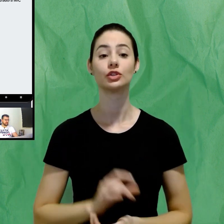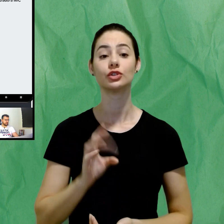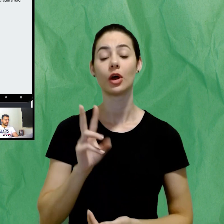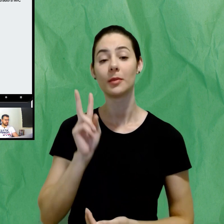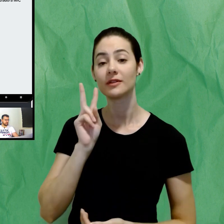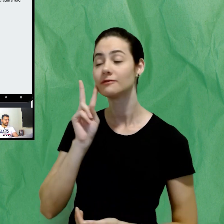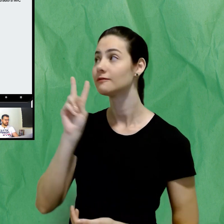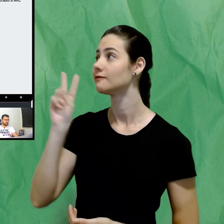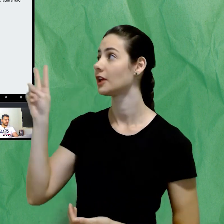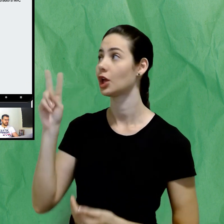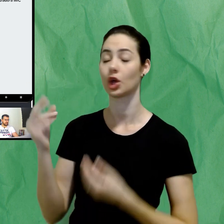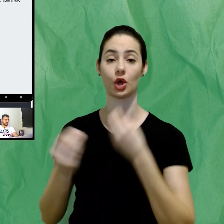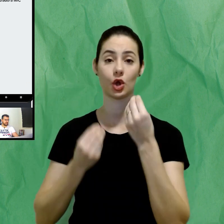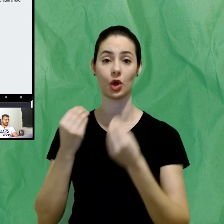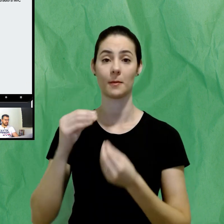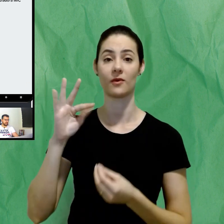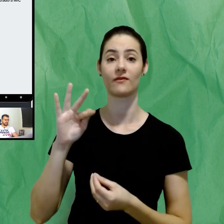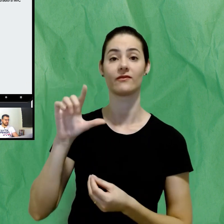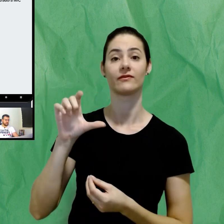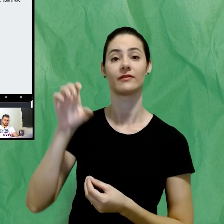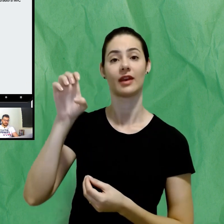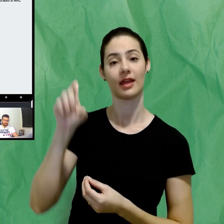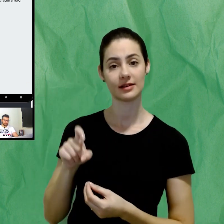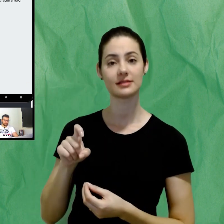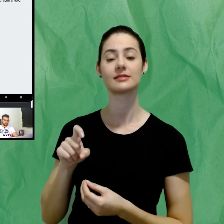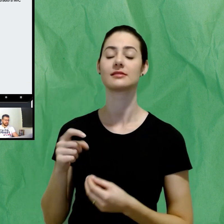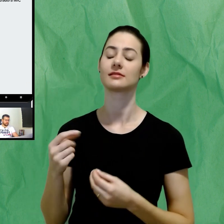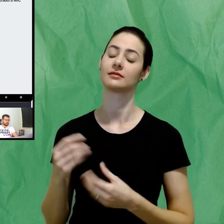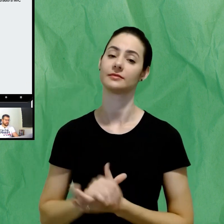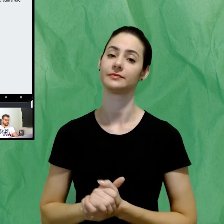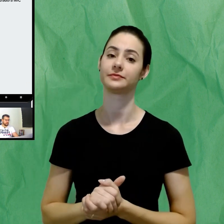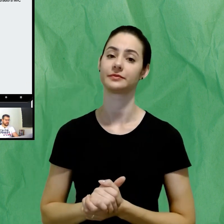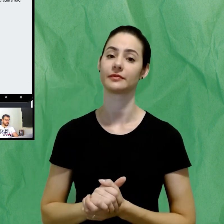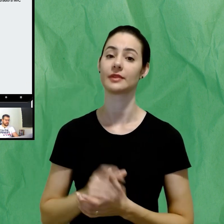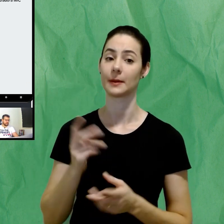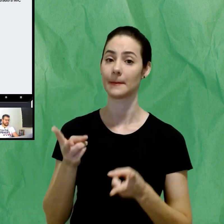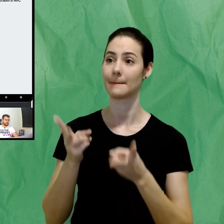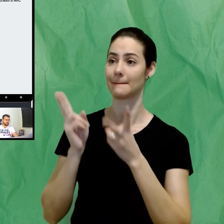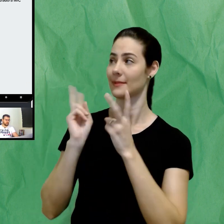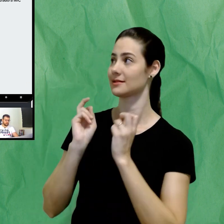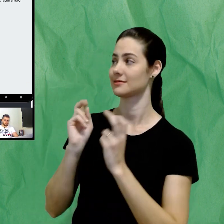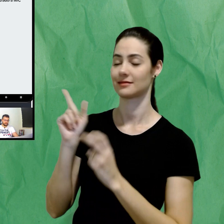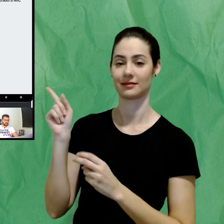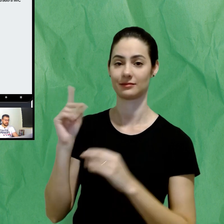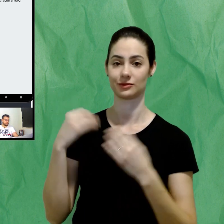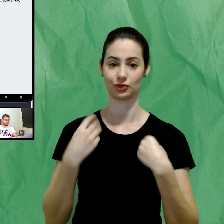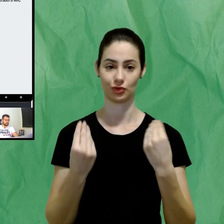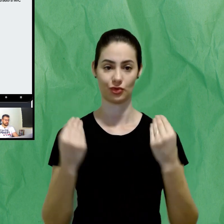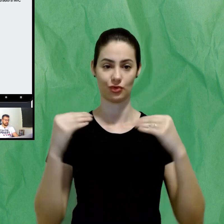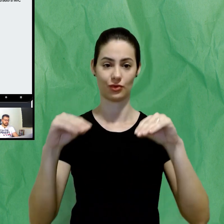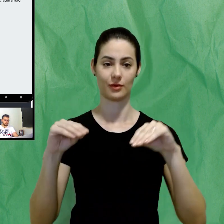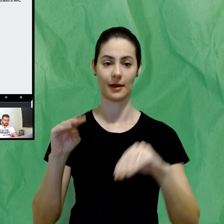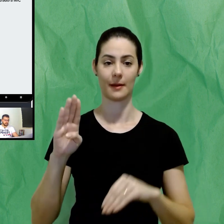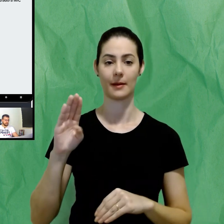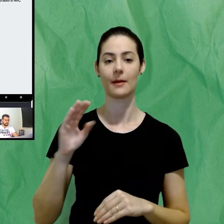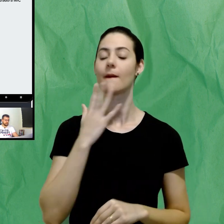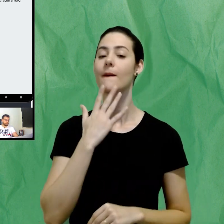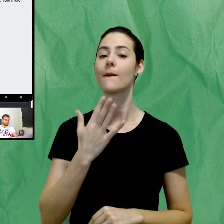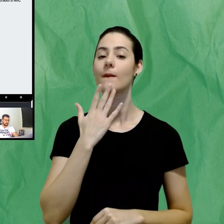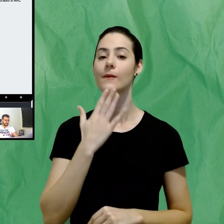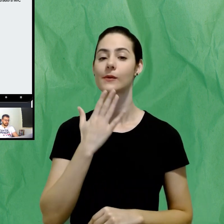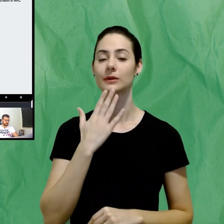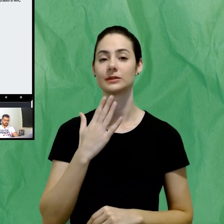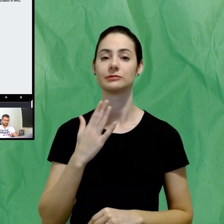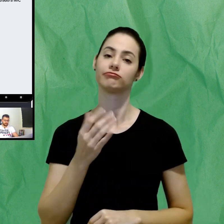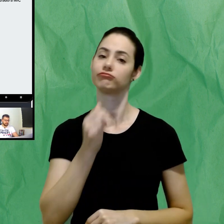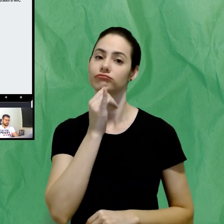aqui como ficou o flex desse header, percebam que se eu vier aqui e colocar um background color, eu vou colocar